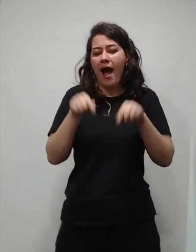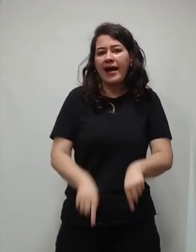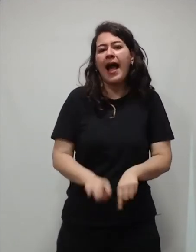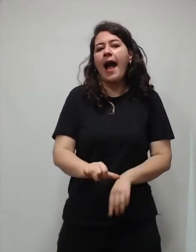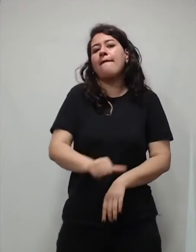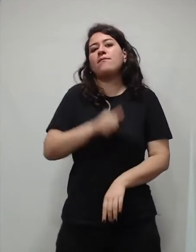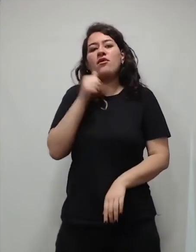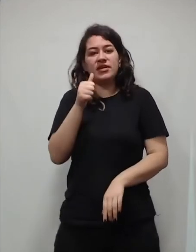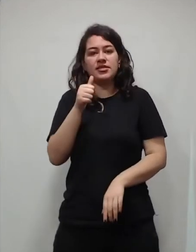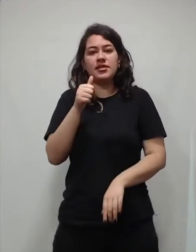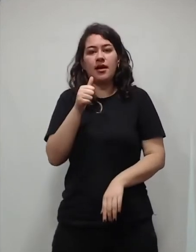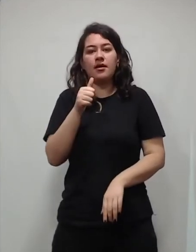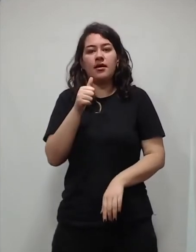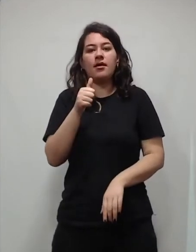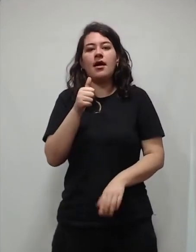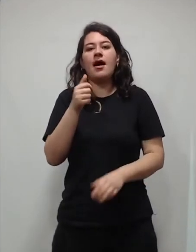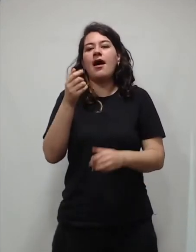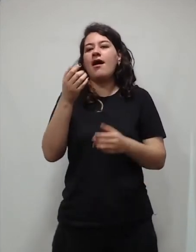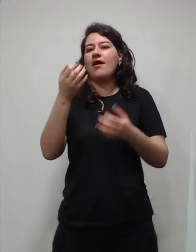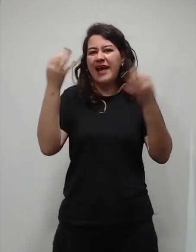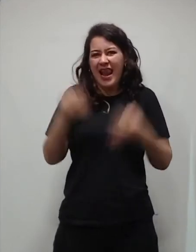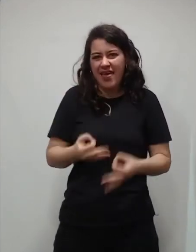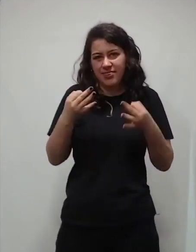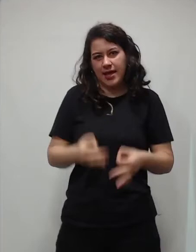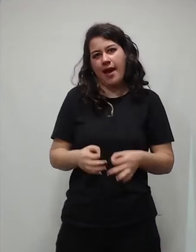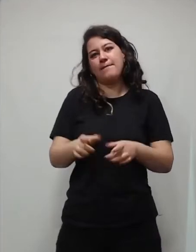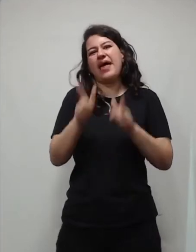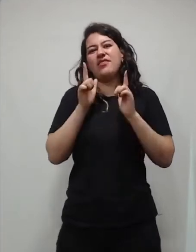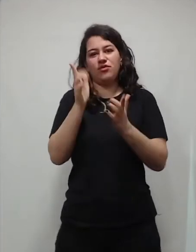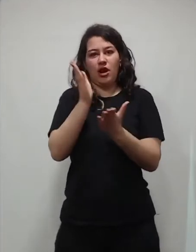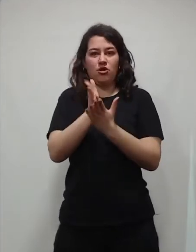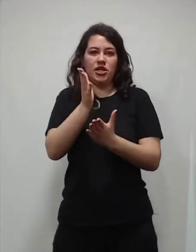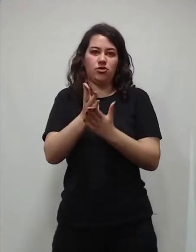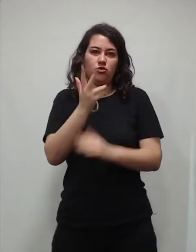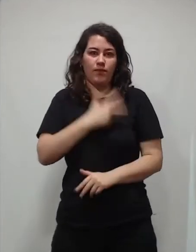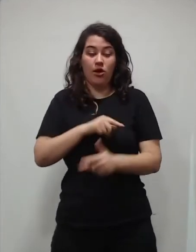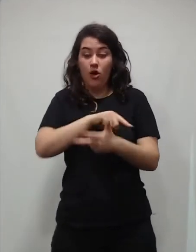acá, sobre todo las garantías para ejercer los derechos humanos.